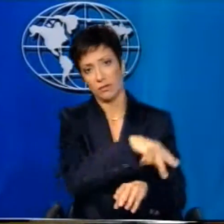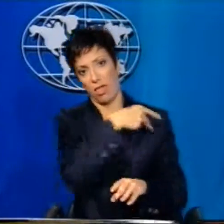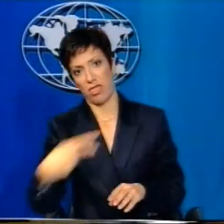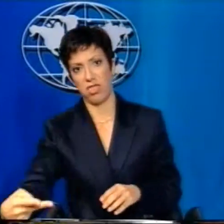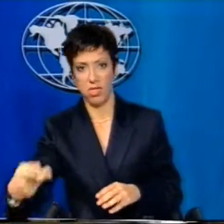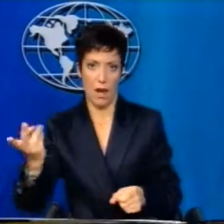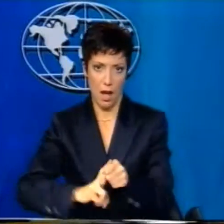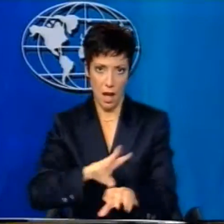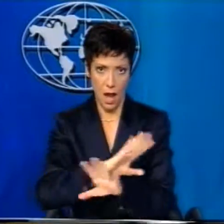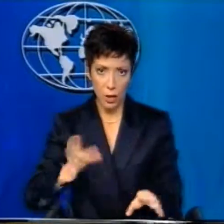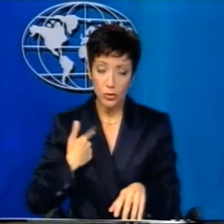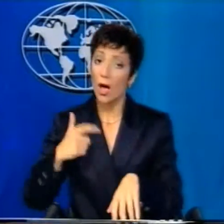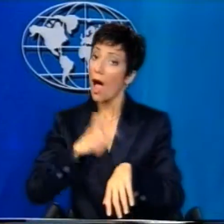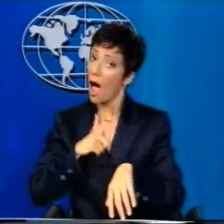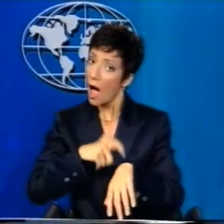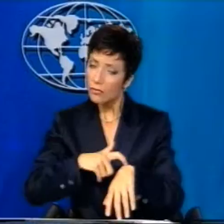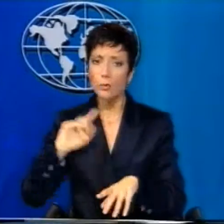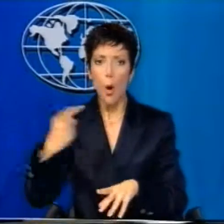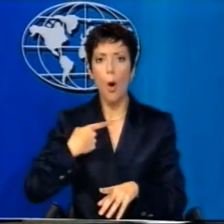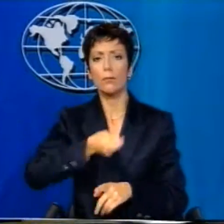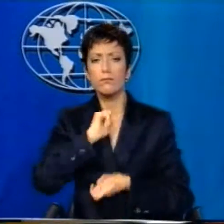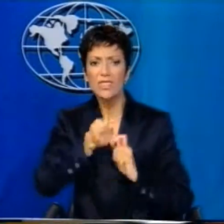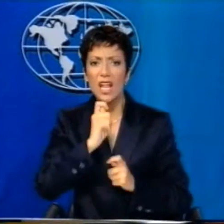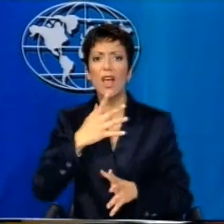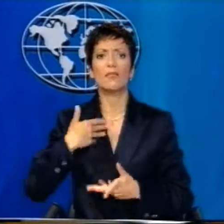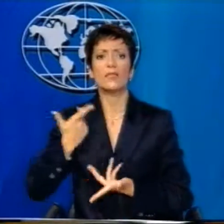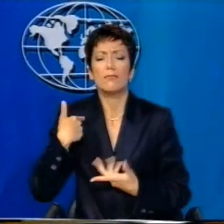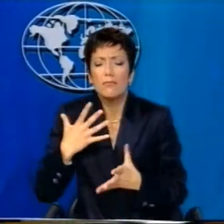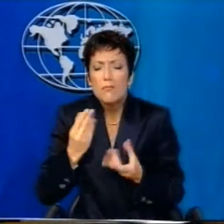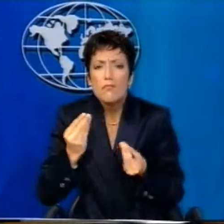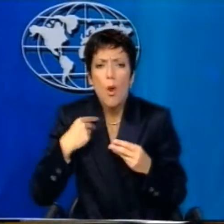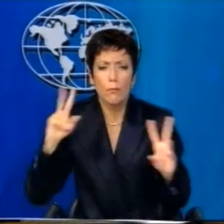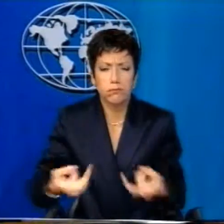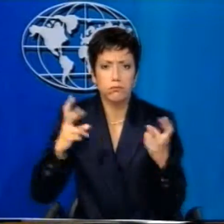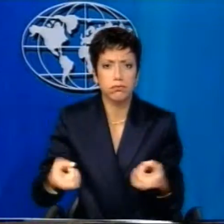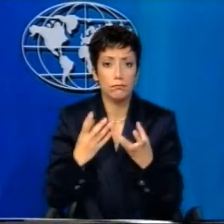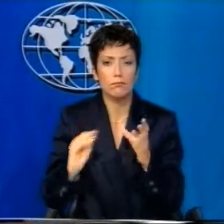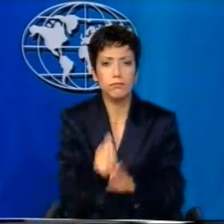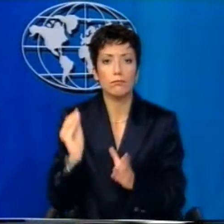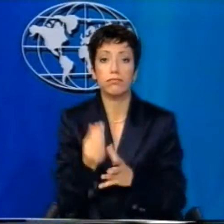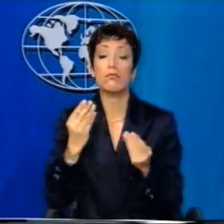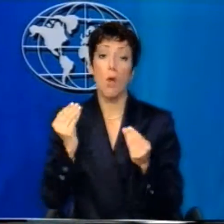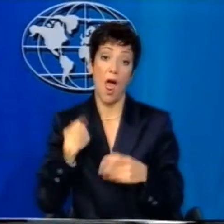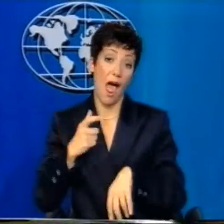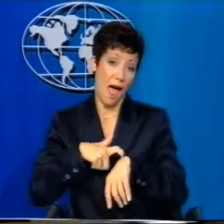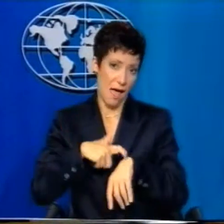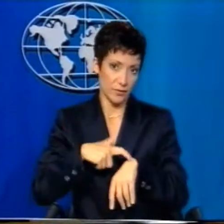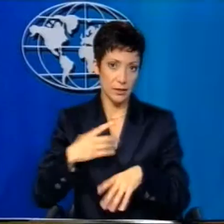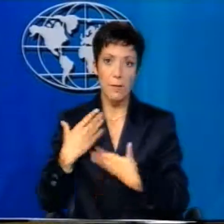και αποκαλυπτικές. Την ίδια ώρα οι Αλβανοί προσπαθούν να αποποιηθούν τις ευθύνες για τη δολοφονία του Γιώργου Κουλούρη